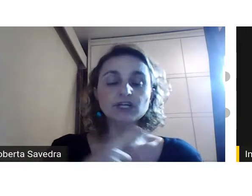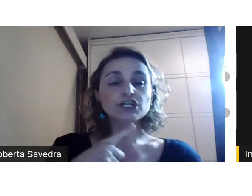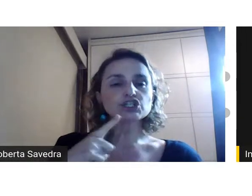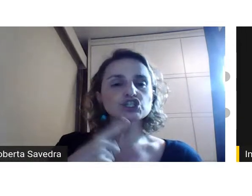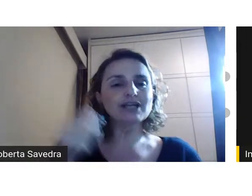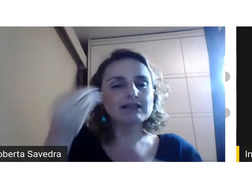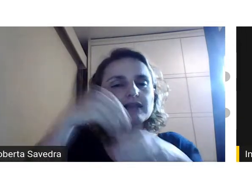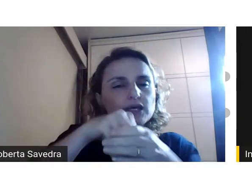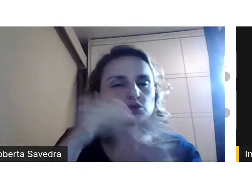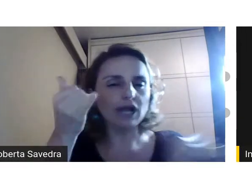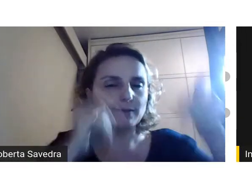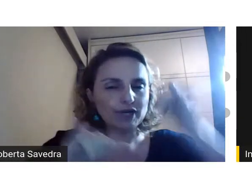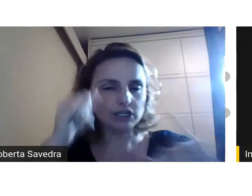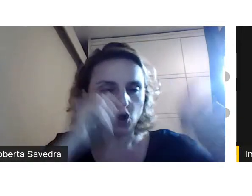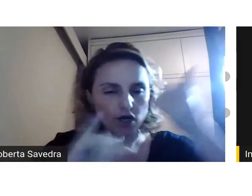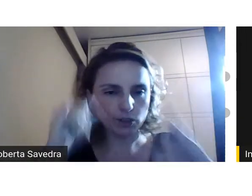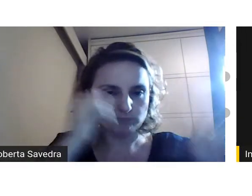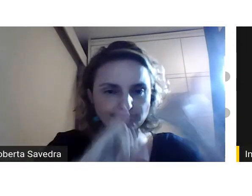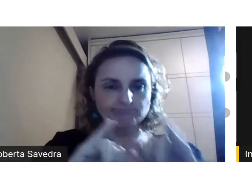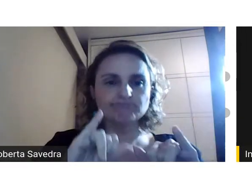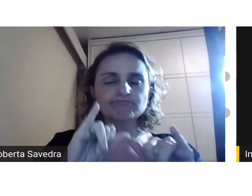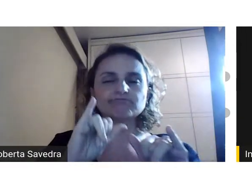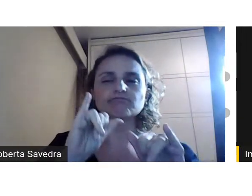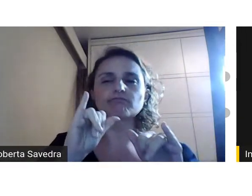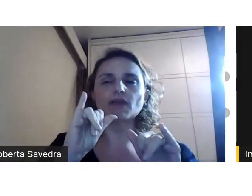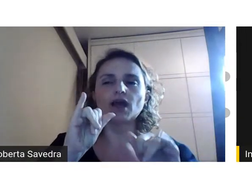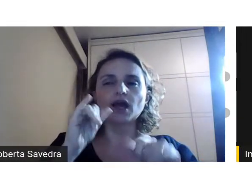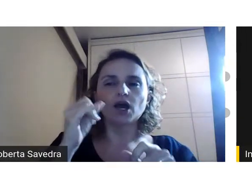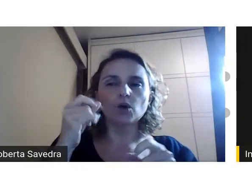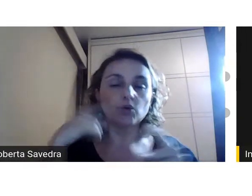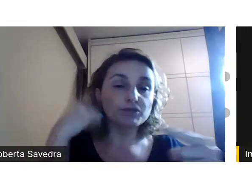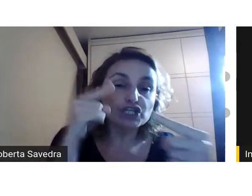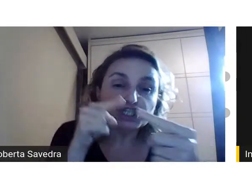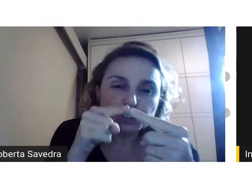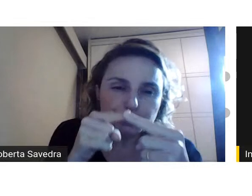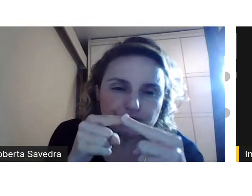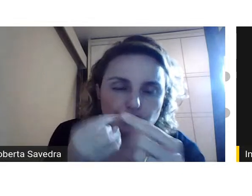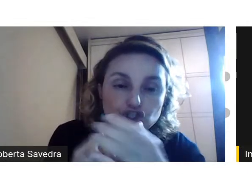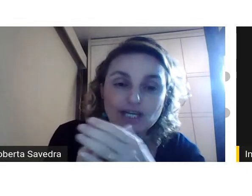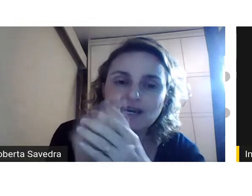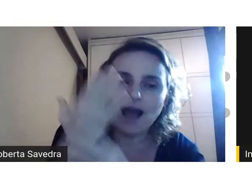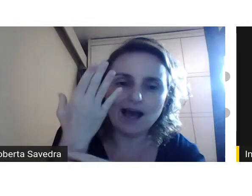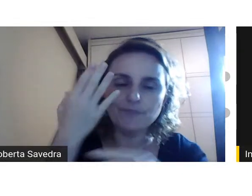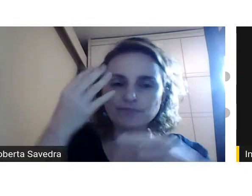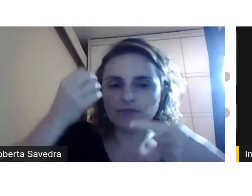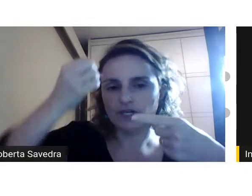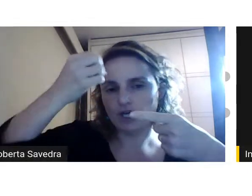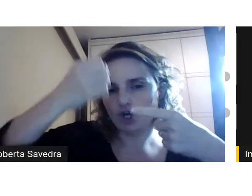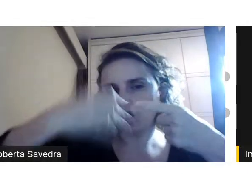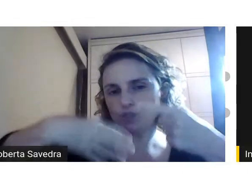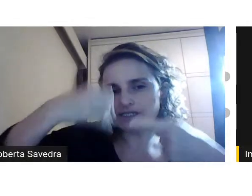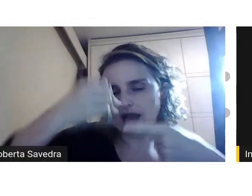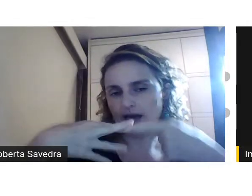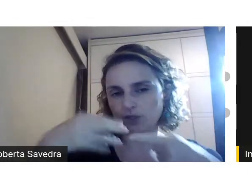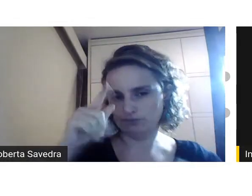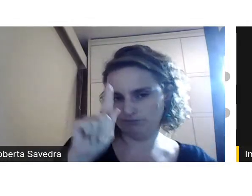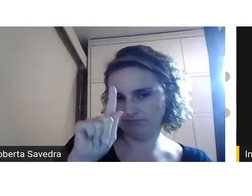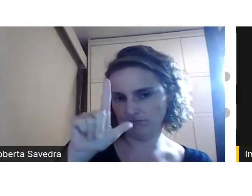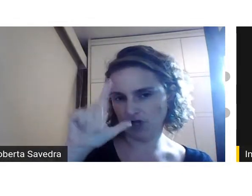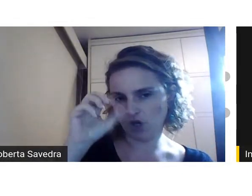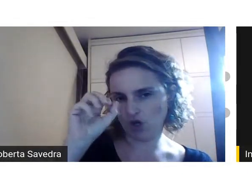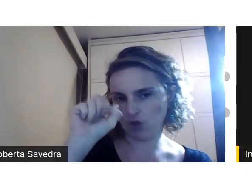e TIM fokio a comunidade surda que havia dentro desse laboratório e o objetivo